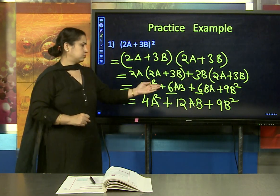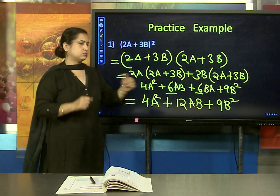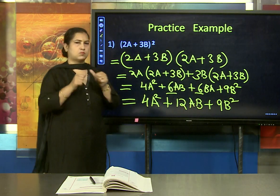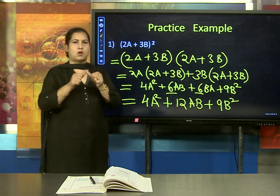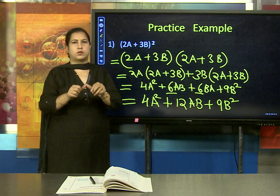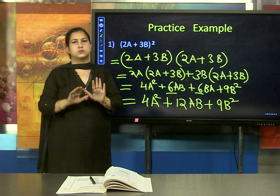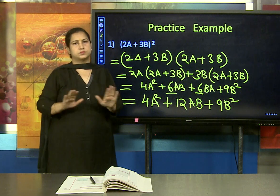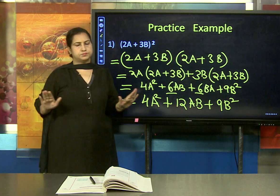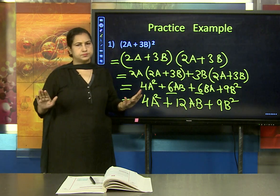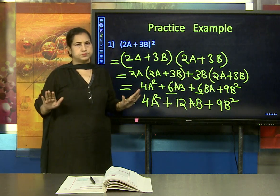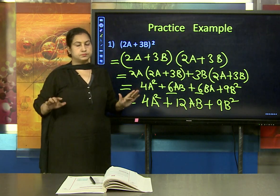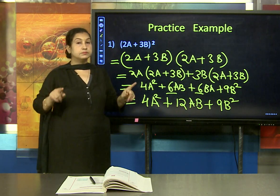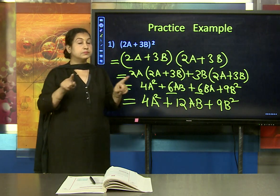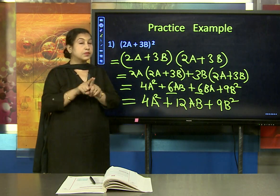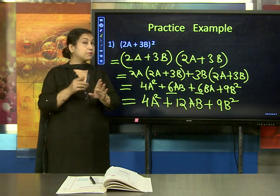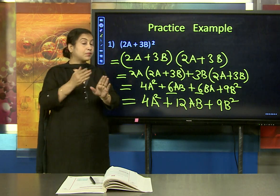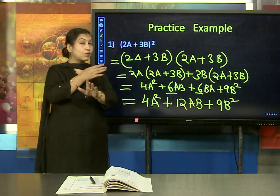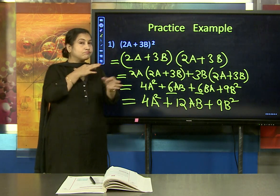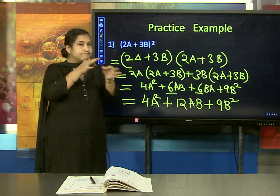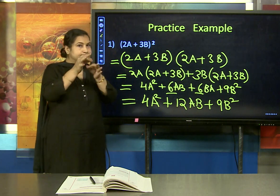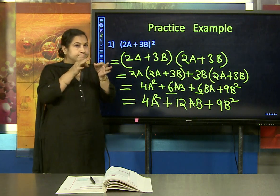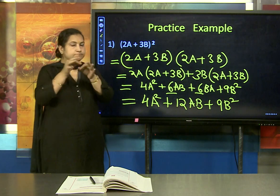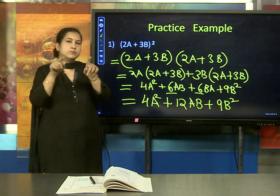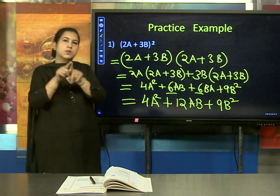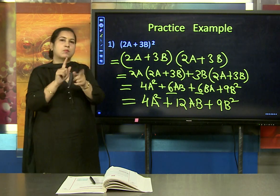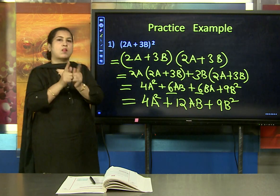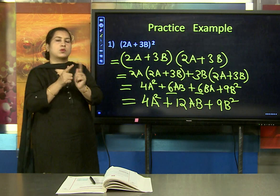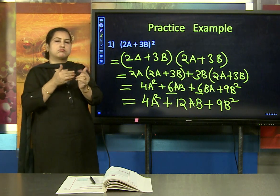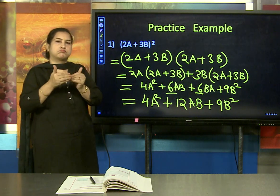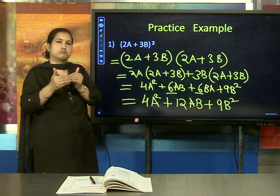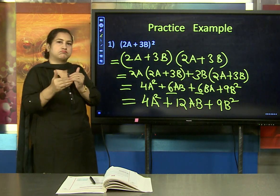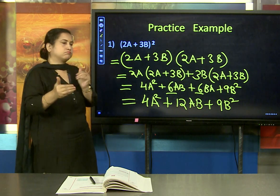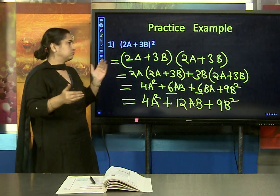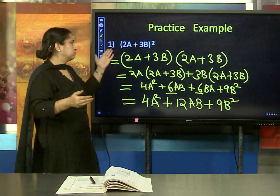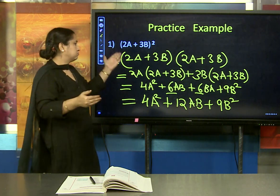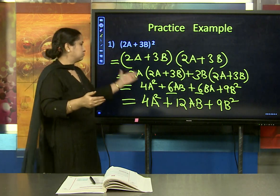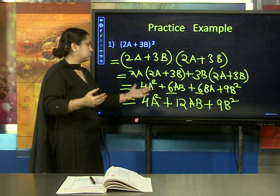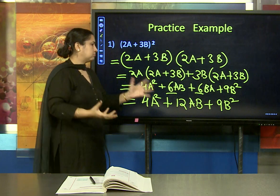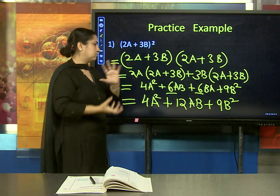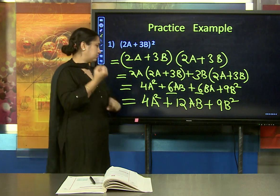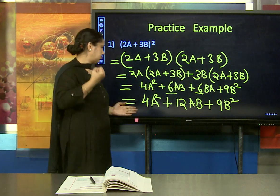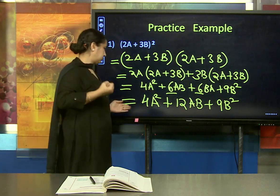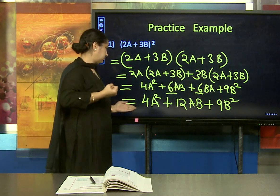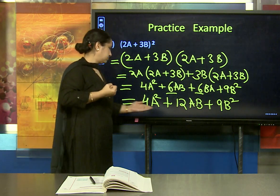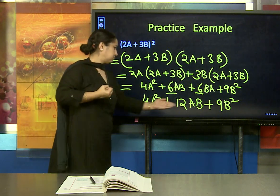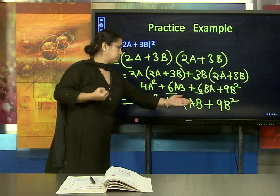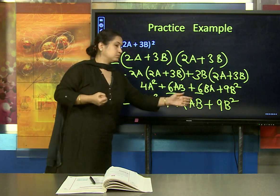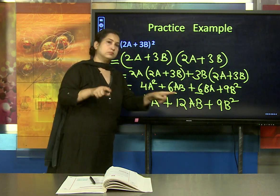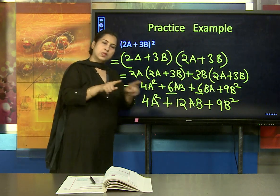तो ये हमारा आंसर हो गया। जैसे पहले हमने समझा था बिल्कुल उसी तरह से इसमें भी लॉजिक लगाना है और सवाल को आगे